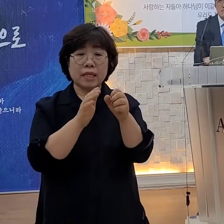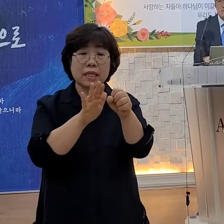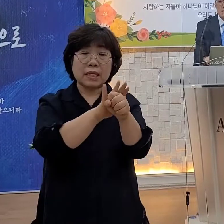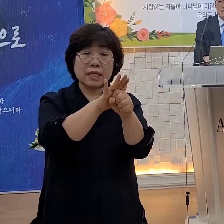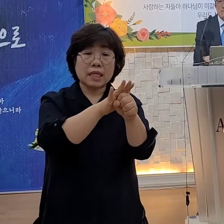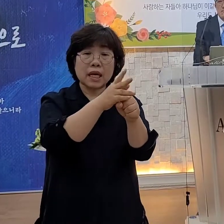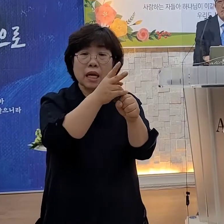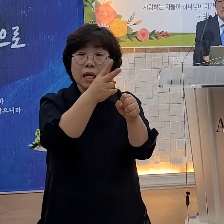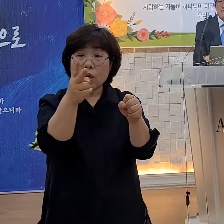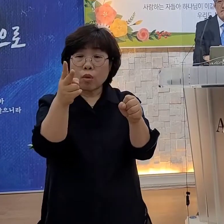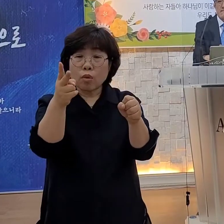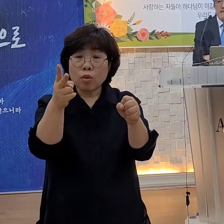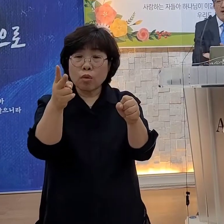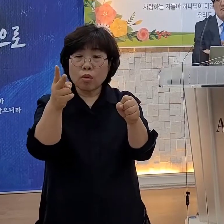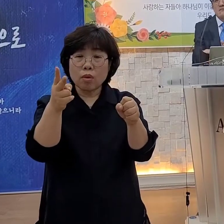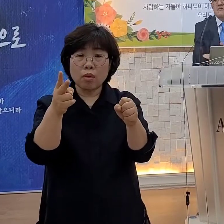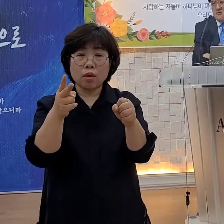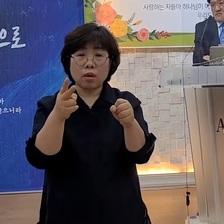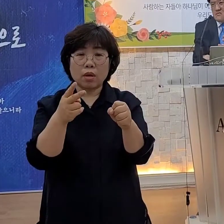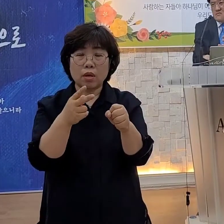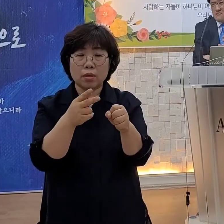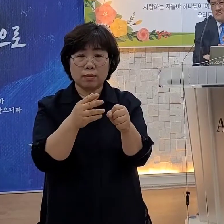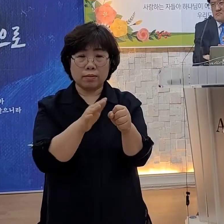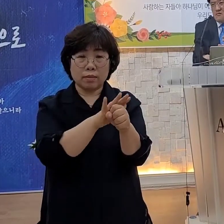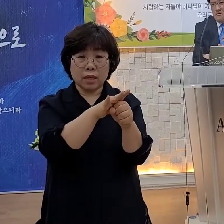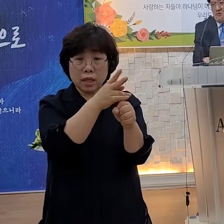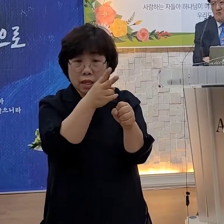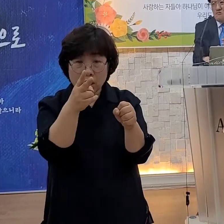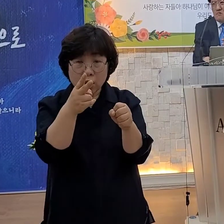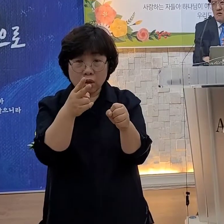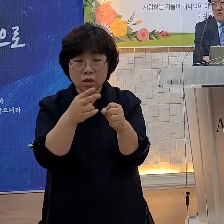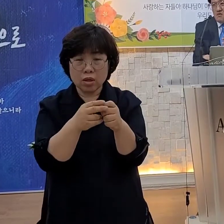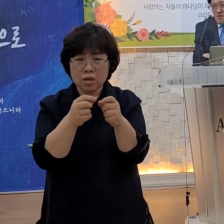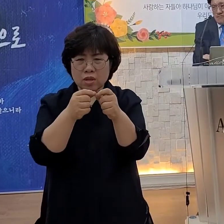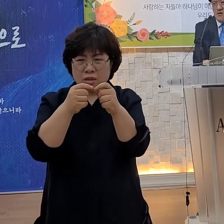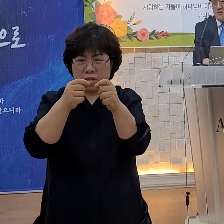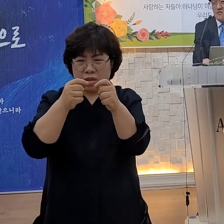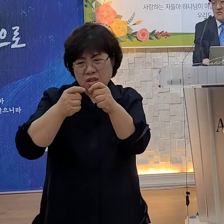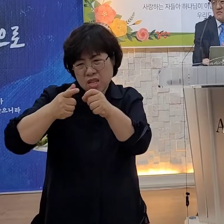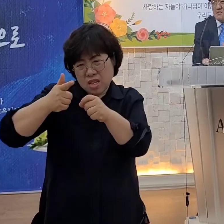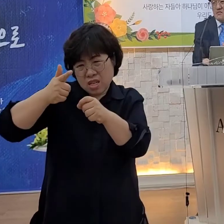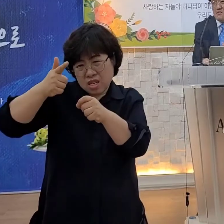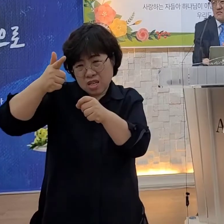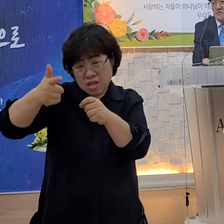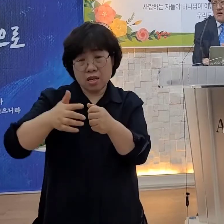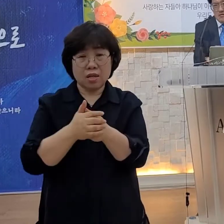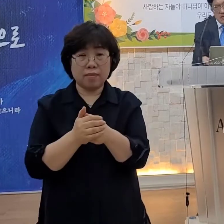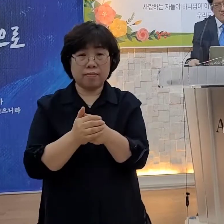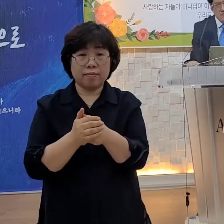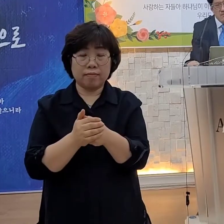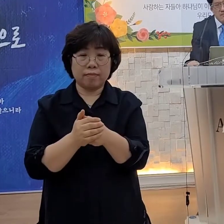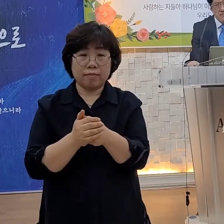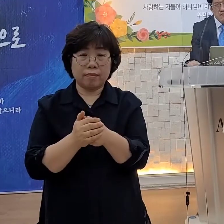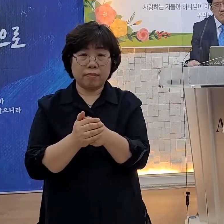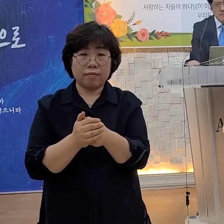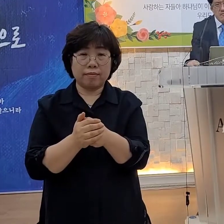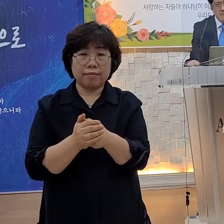사랑 is love is long suffering.